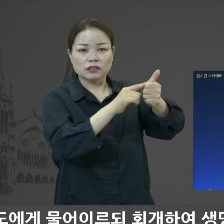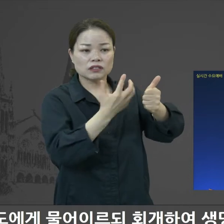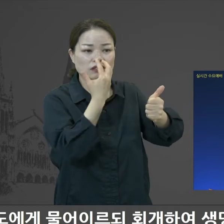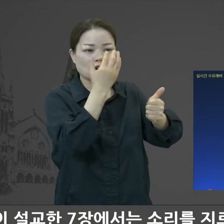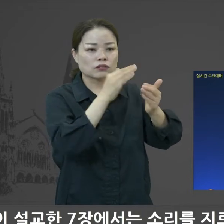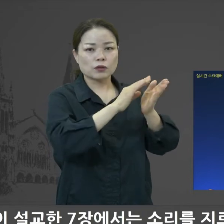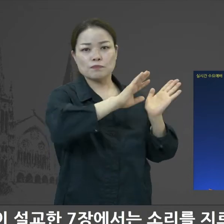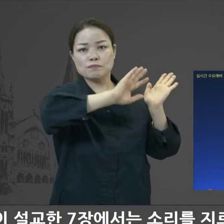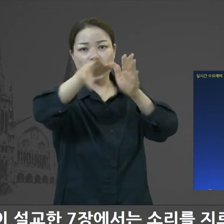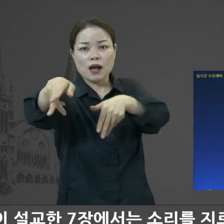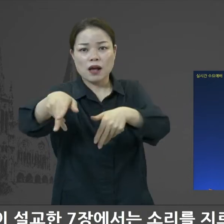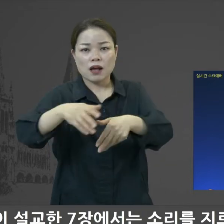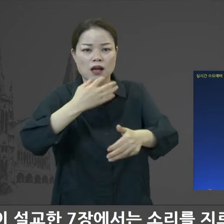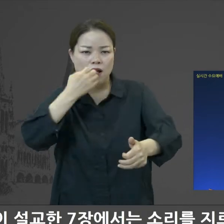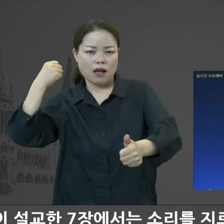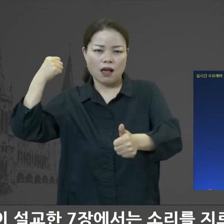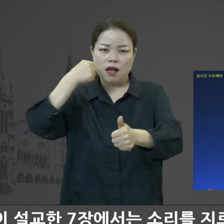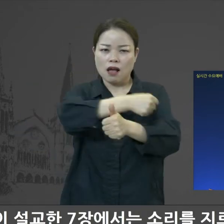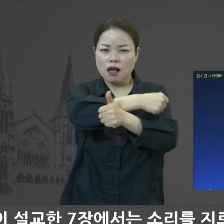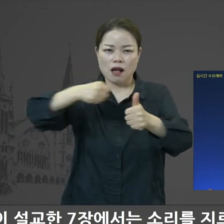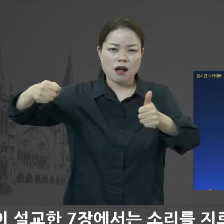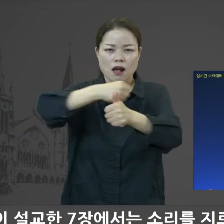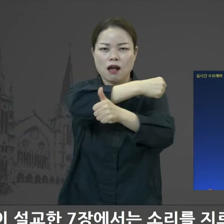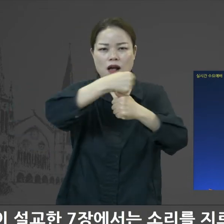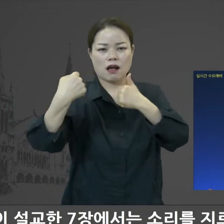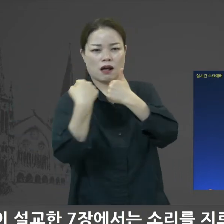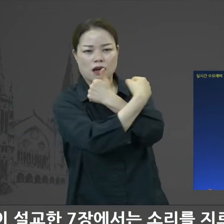밖으로 던졌고 돌을 던졌습니다.